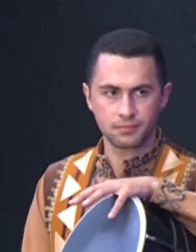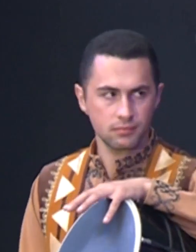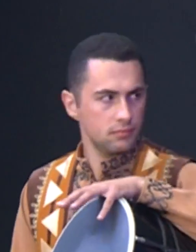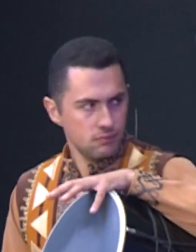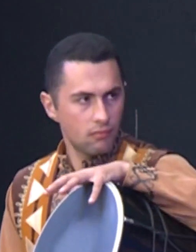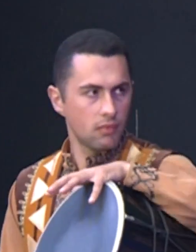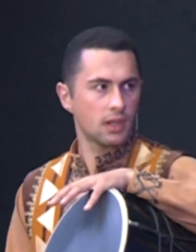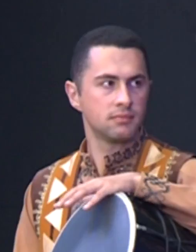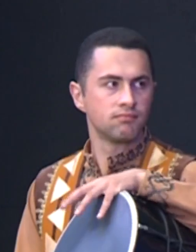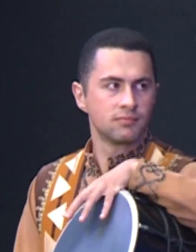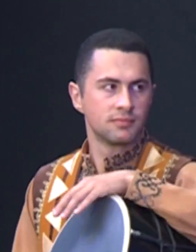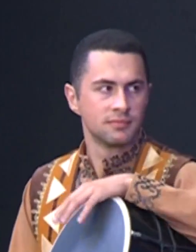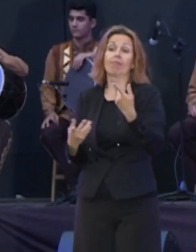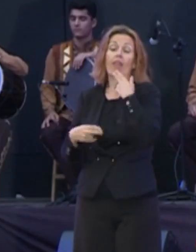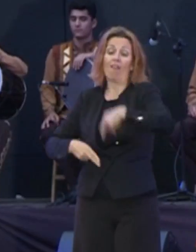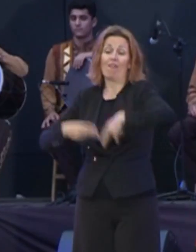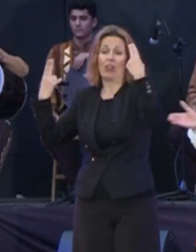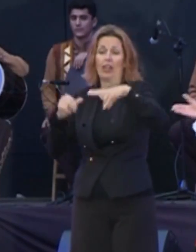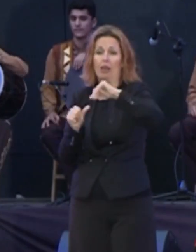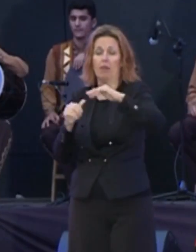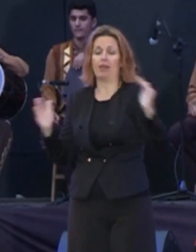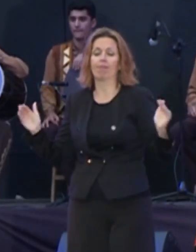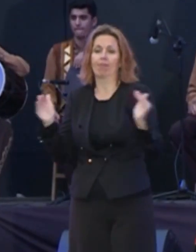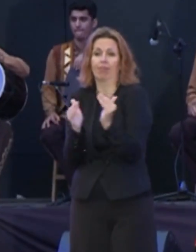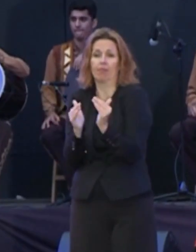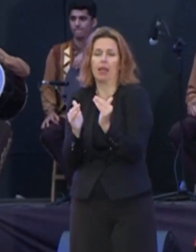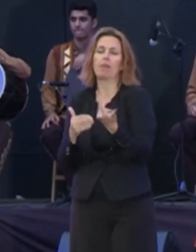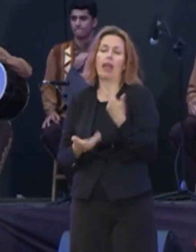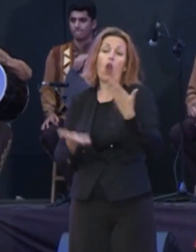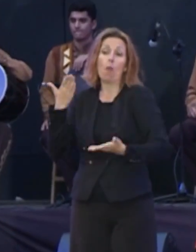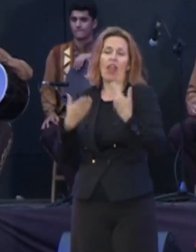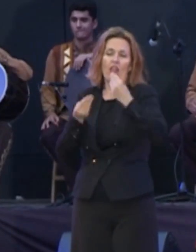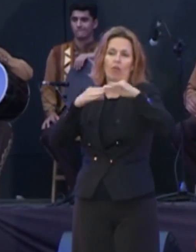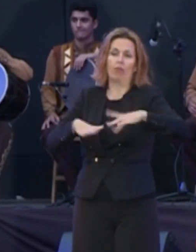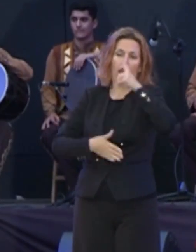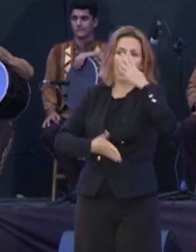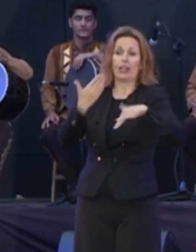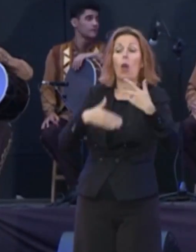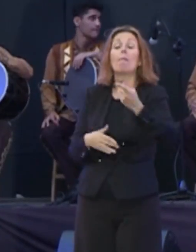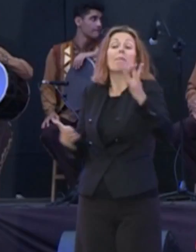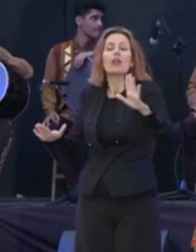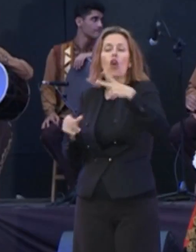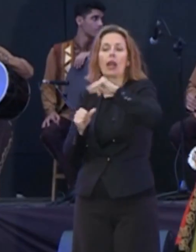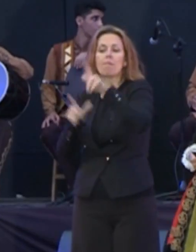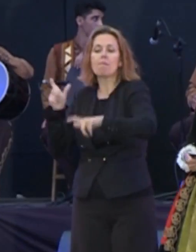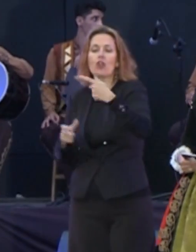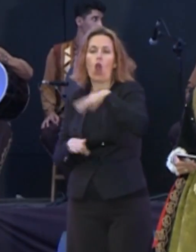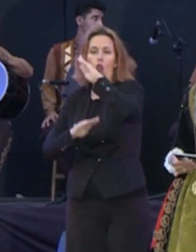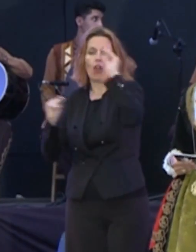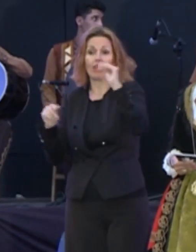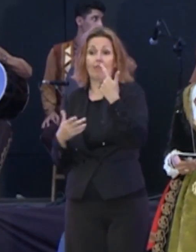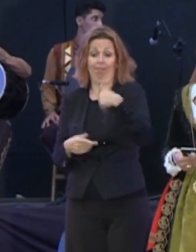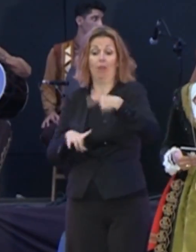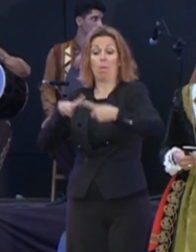el Imperio Otomano. Con lo cual, las fronteras de la Armenia actual son infinitamente más pequeñas. Pero ellos no olvidan, por ejemplo, me contaba el director